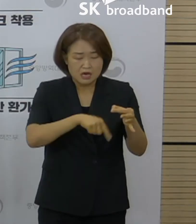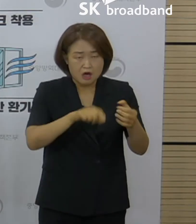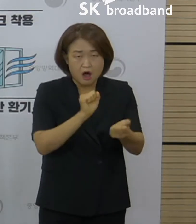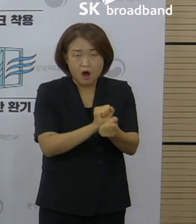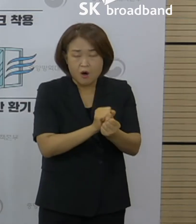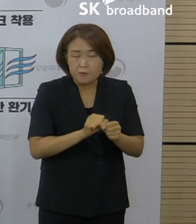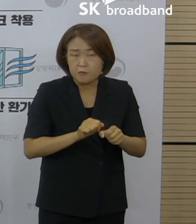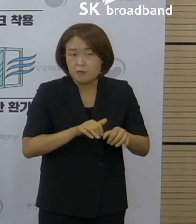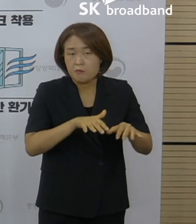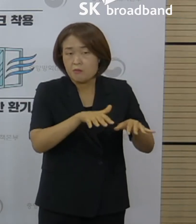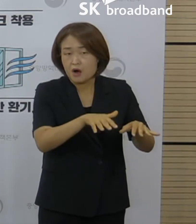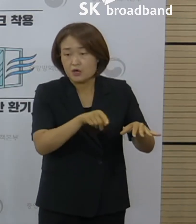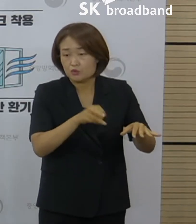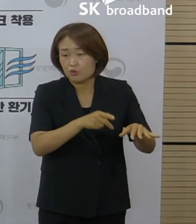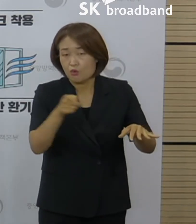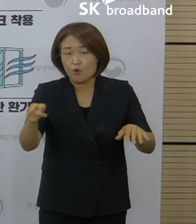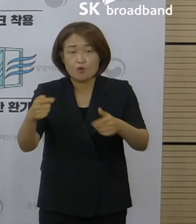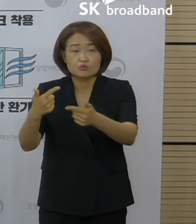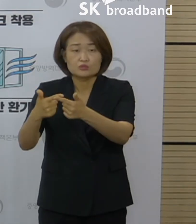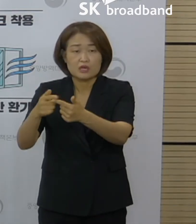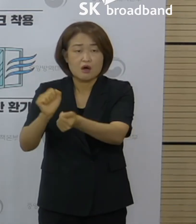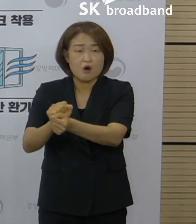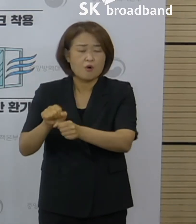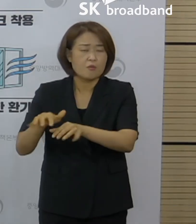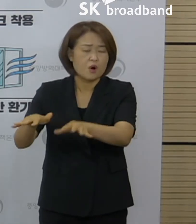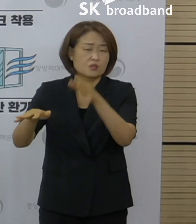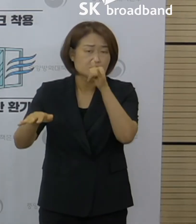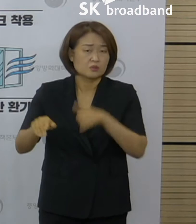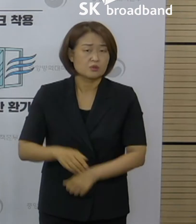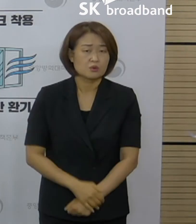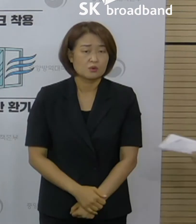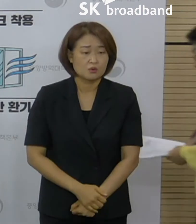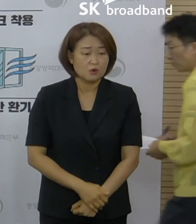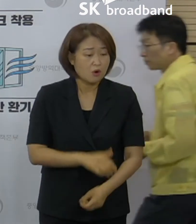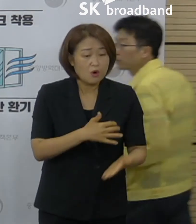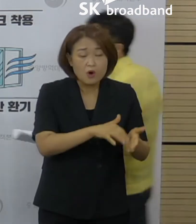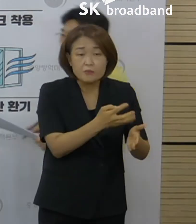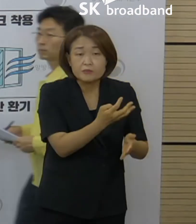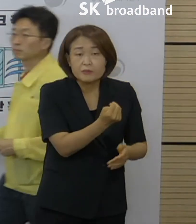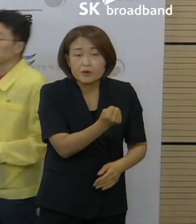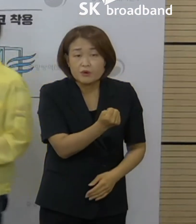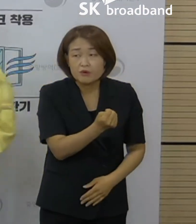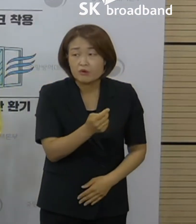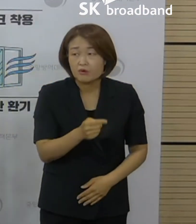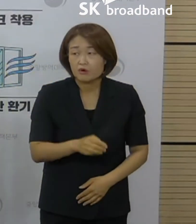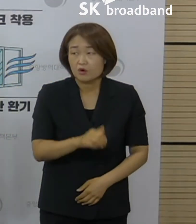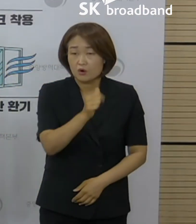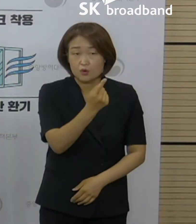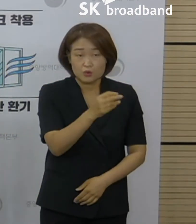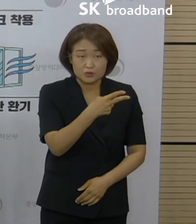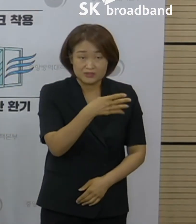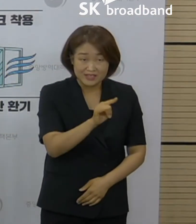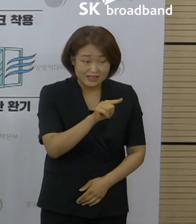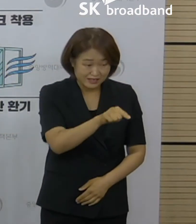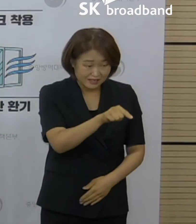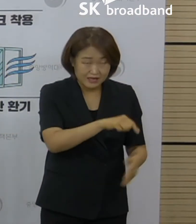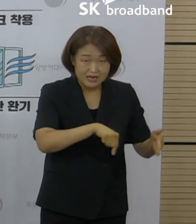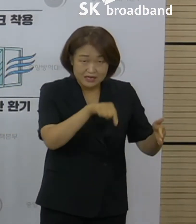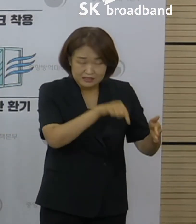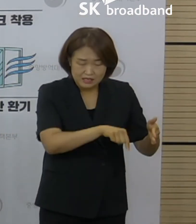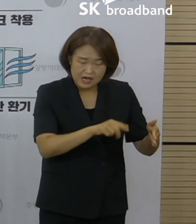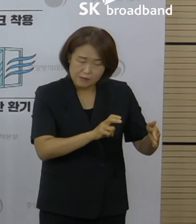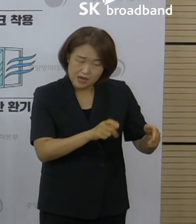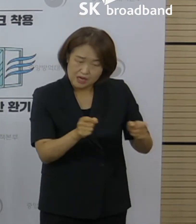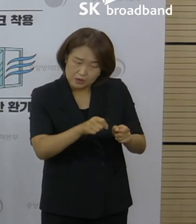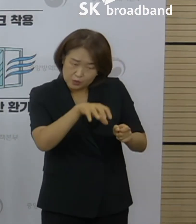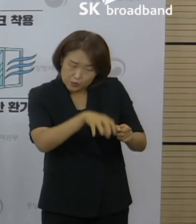확인됐다라고 설명을 했는데 어느 지역에서 얼마나 확진자가 나왔던 것인지 이는 홍대 인근 펍 방문자의 근무지였던